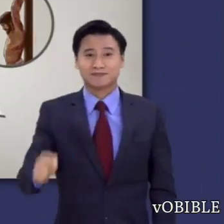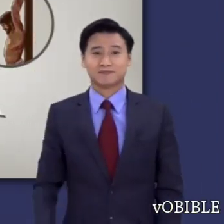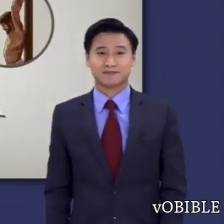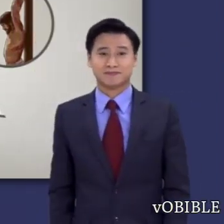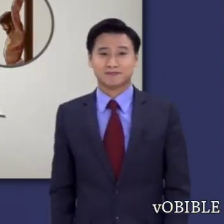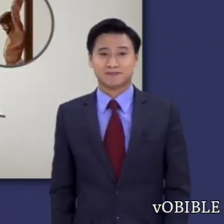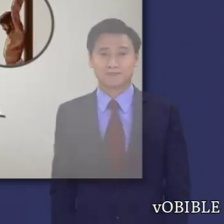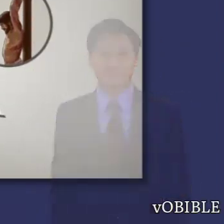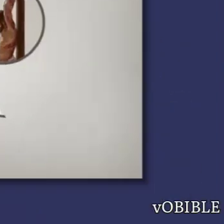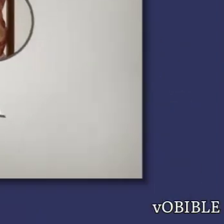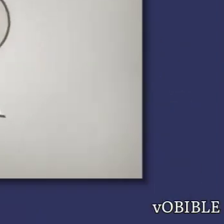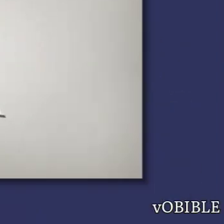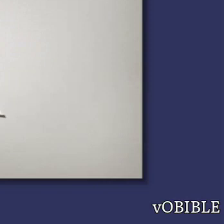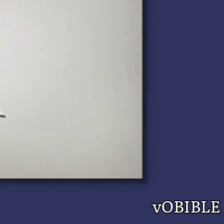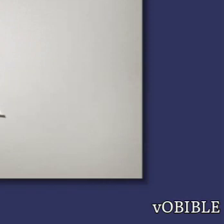亡。